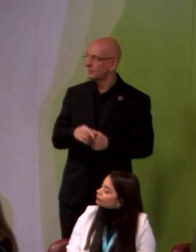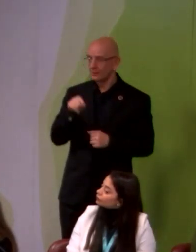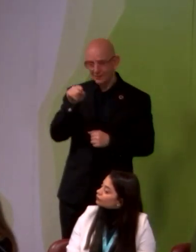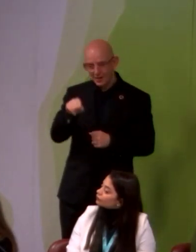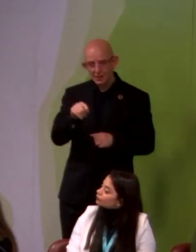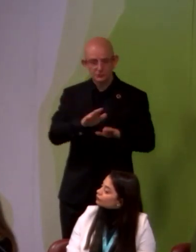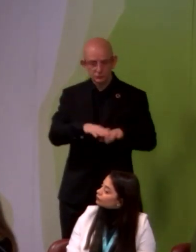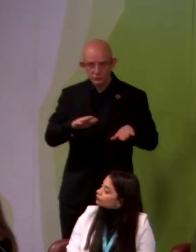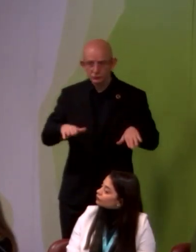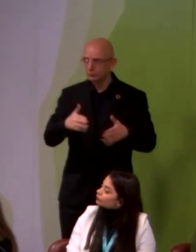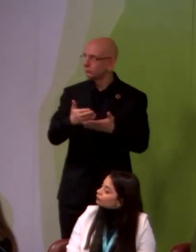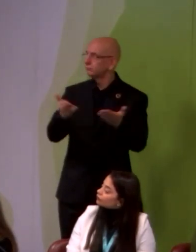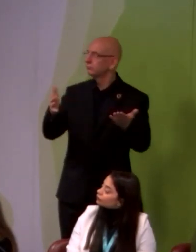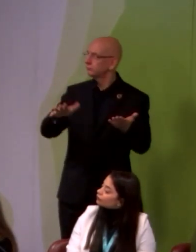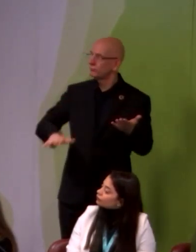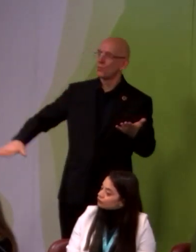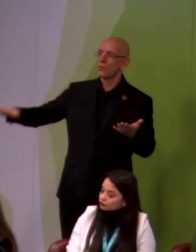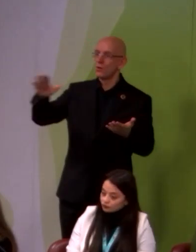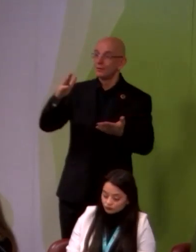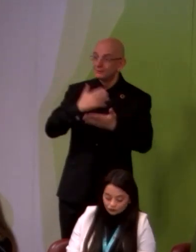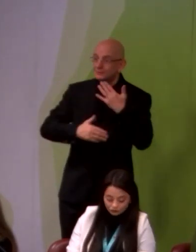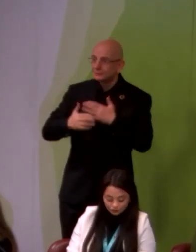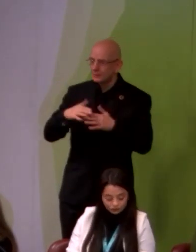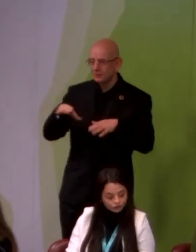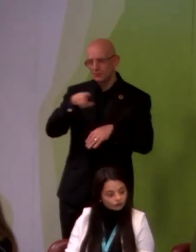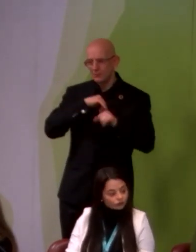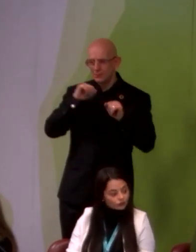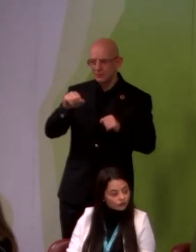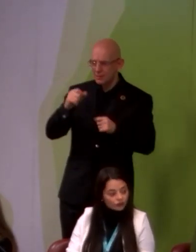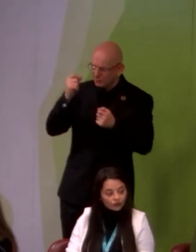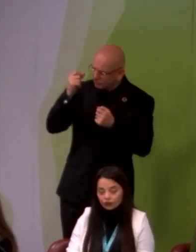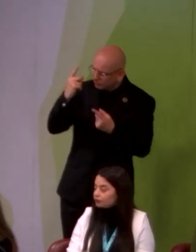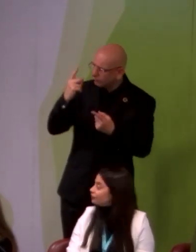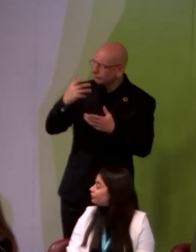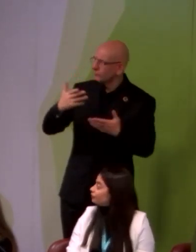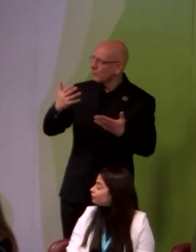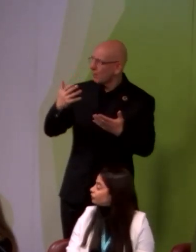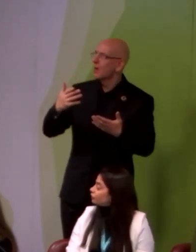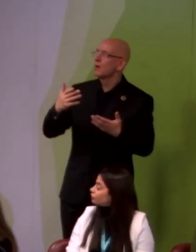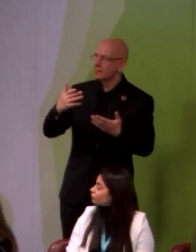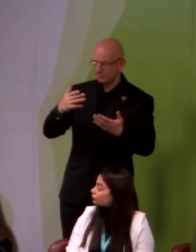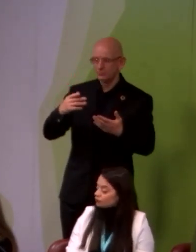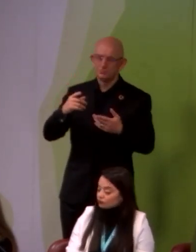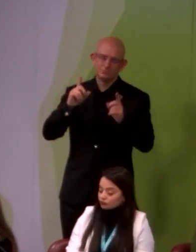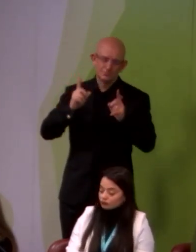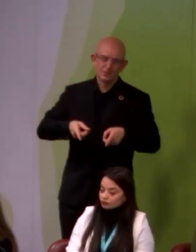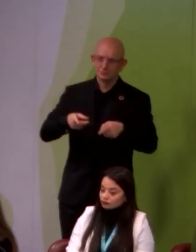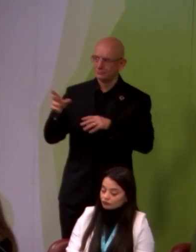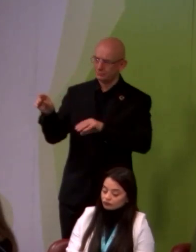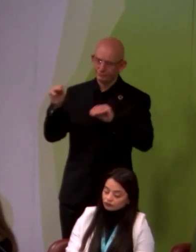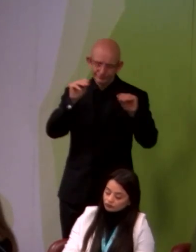particulier l'importance de l'école et qu'est-ce que l'avenir du monde qui doit